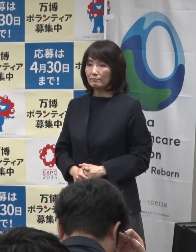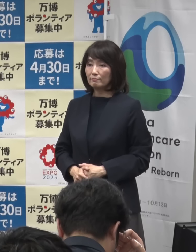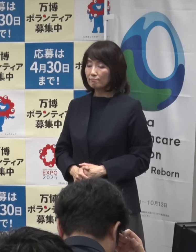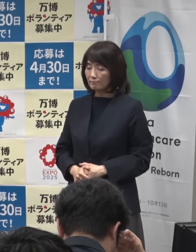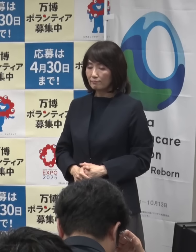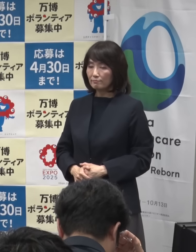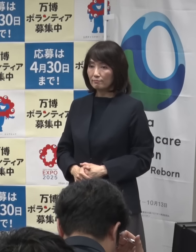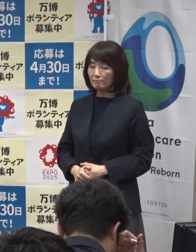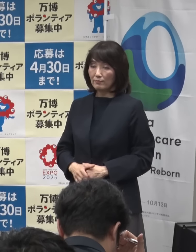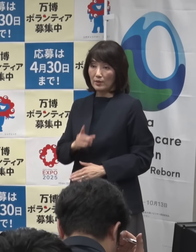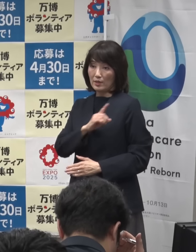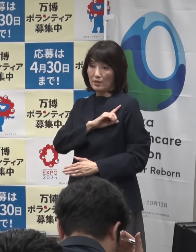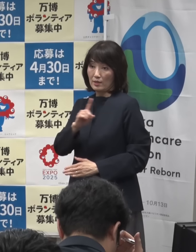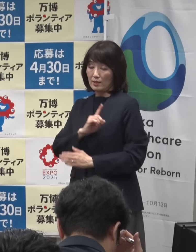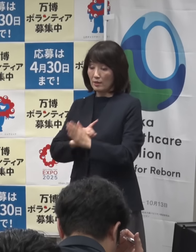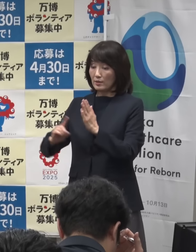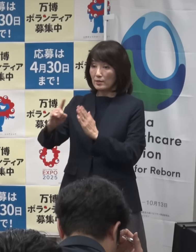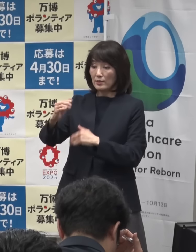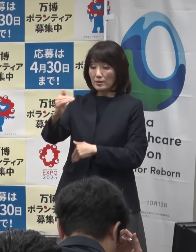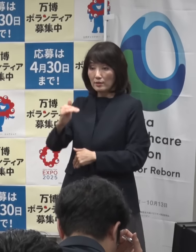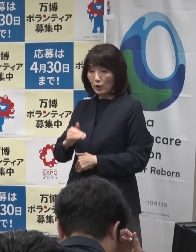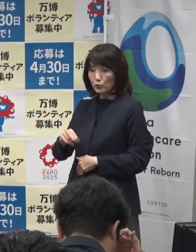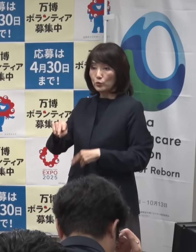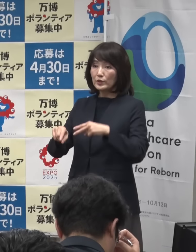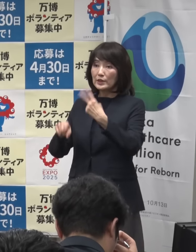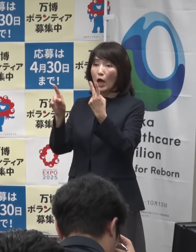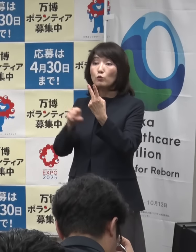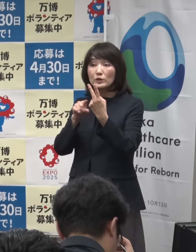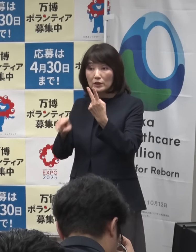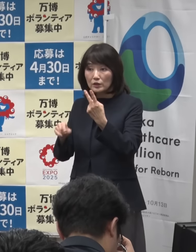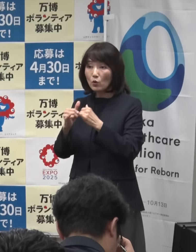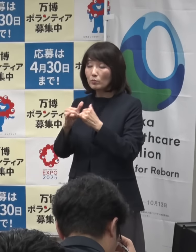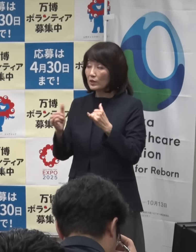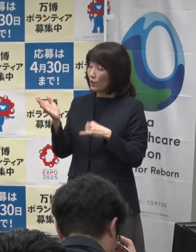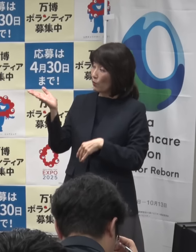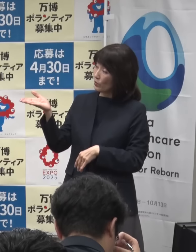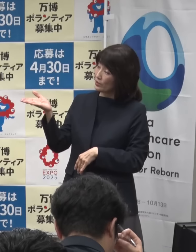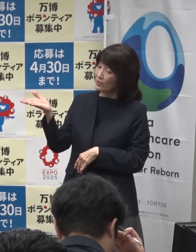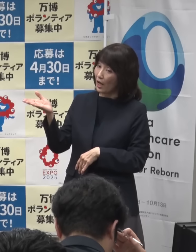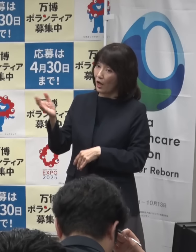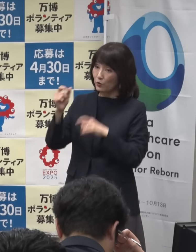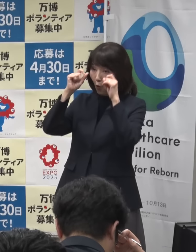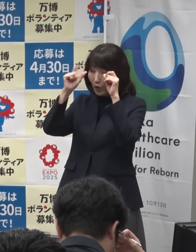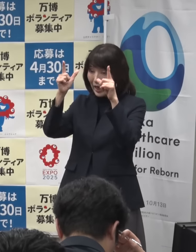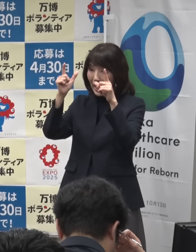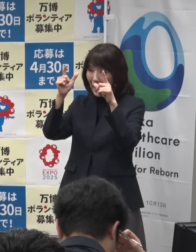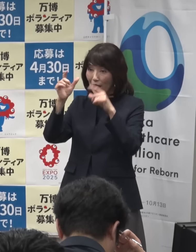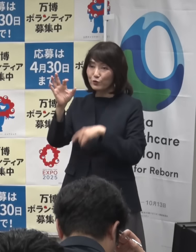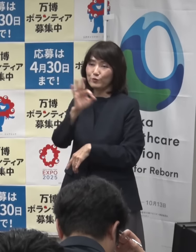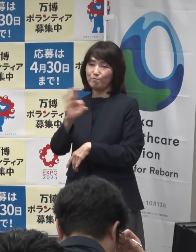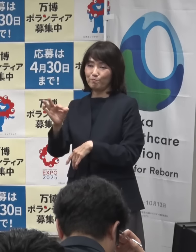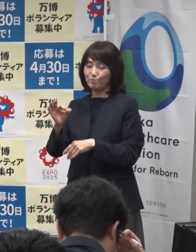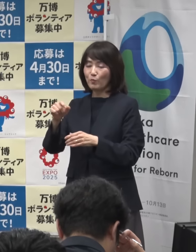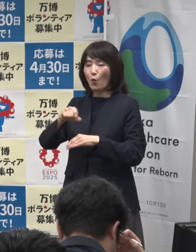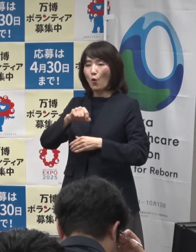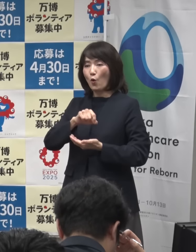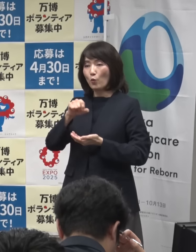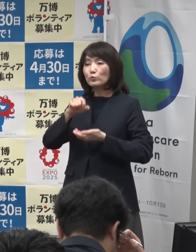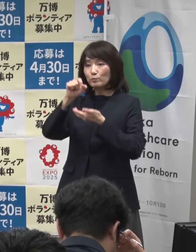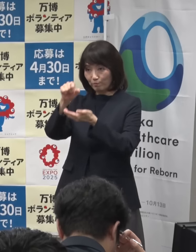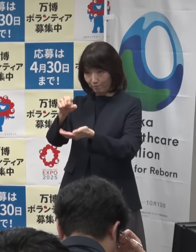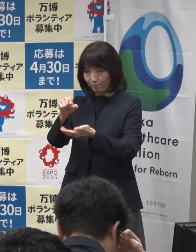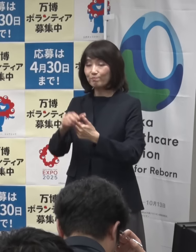先着200名の方にこちらの啓発グッズをプレゼントいたします